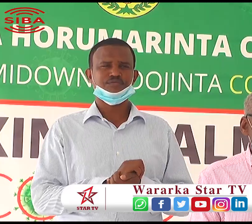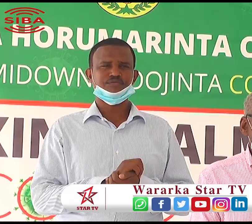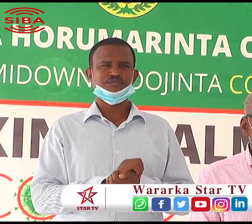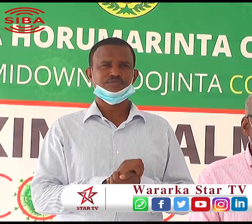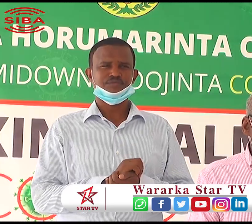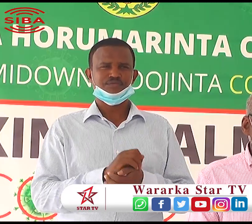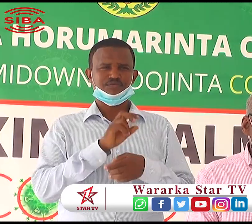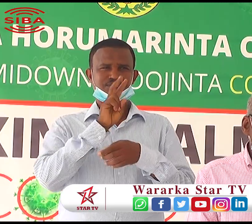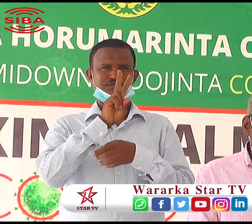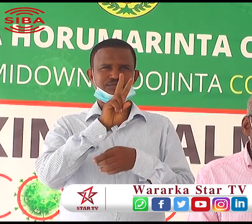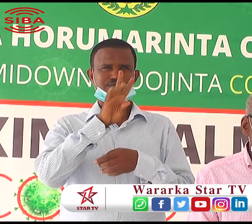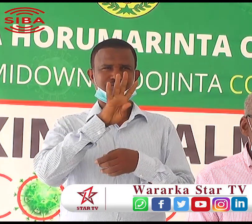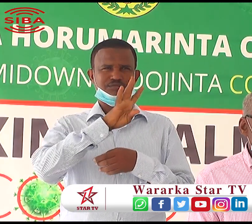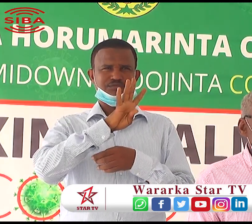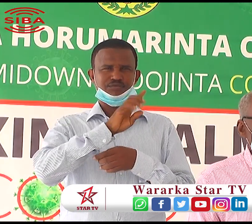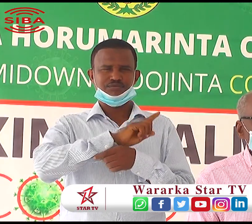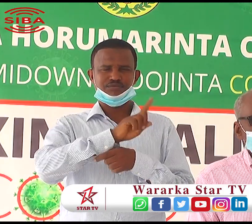عبد الرشيد محمود محمد ستار تي في مقالة هرقيسة.